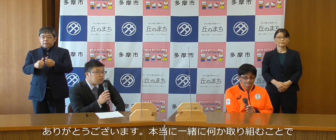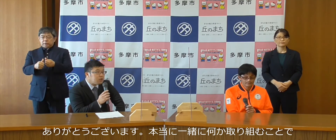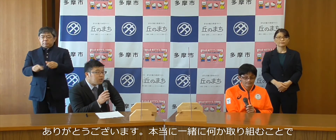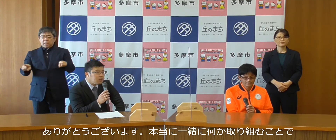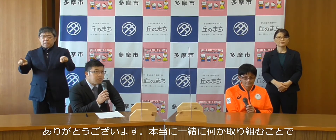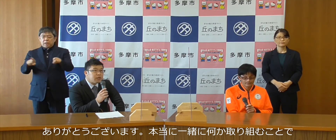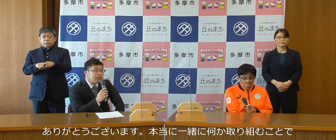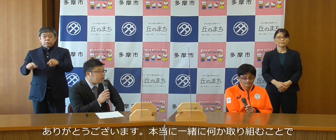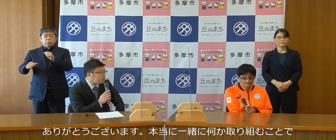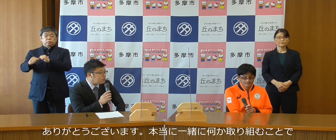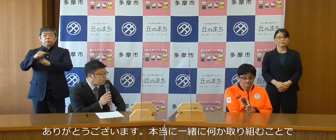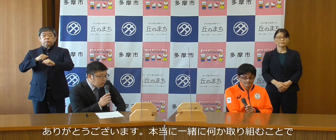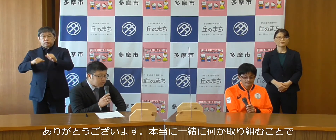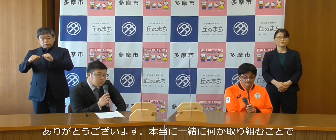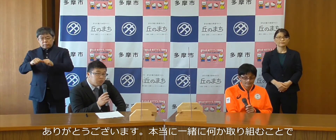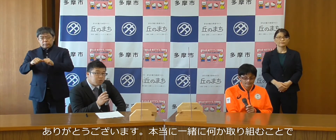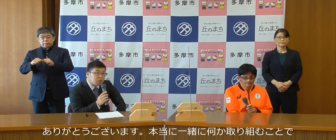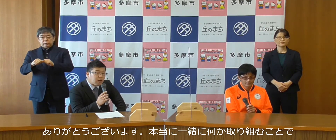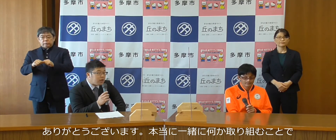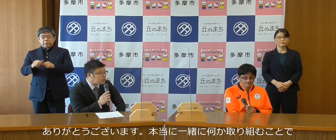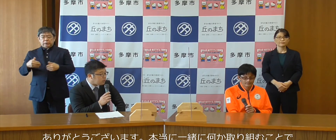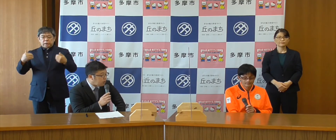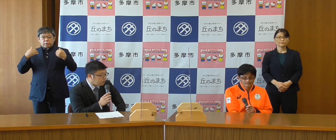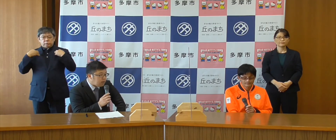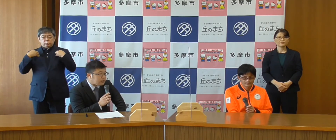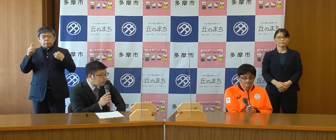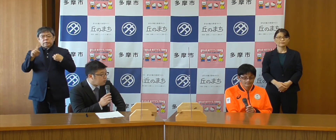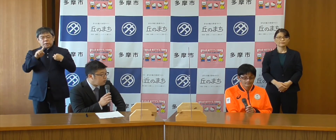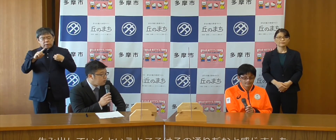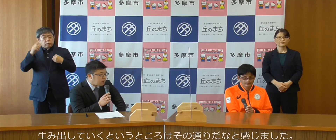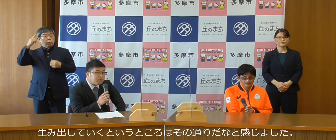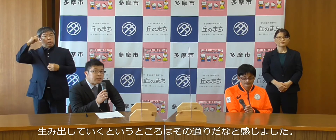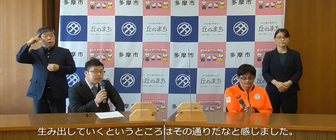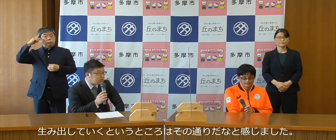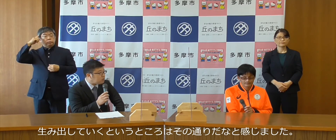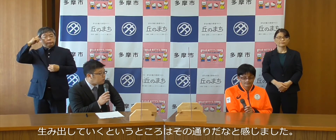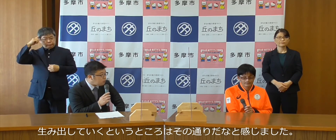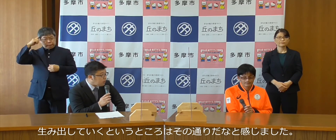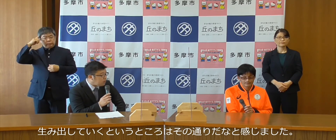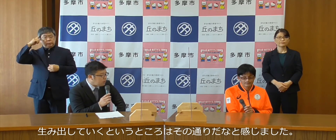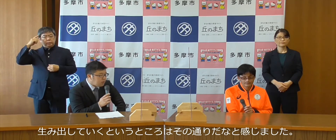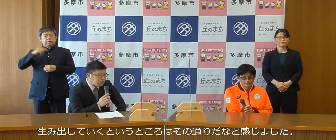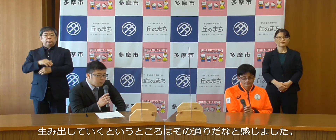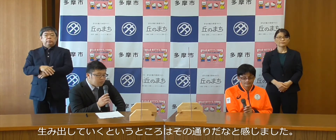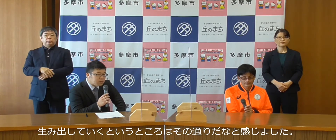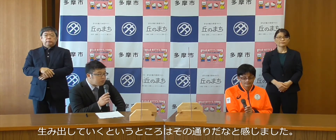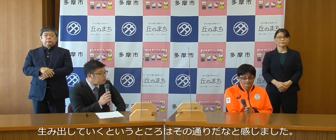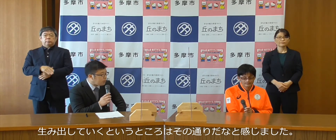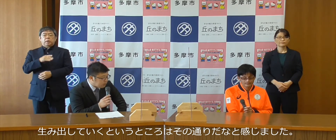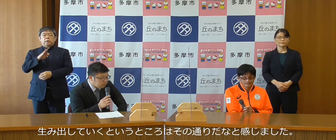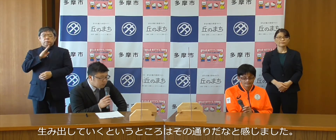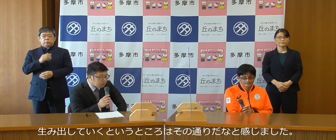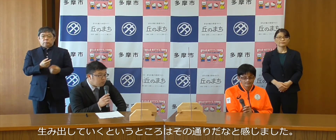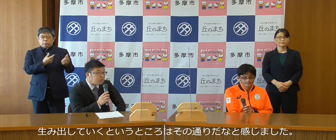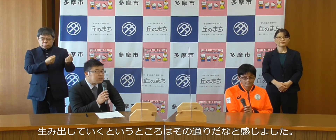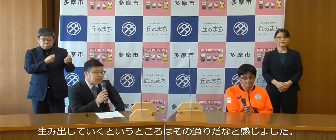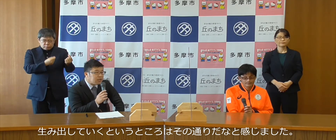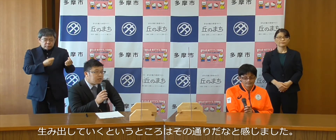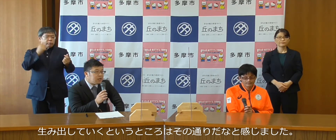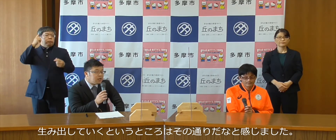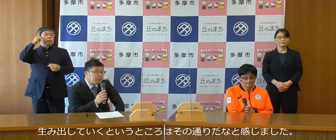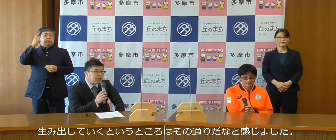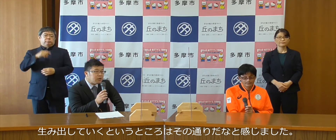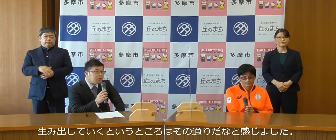というところで、何が必要なのかというところをこう考えていく、生み出していくというところは本当にその通りだなというふうに思いま